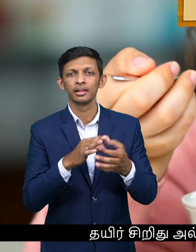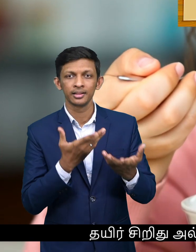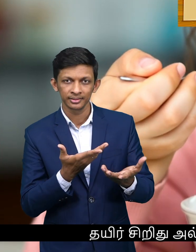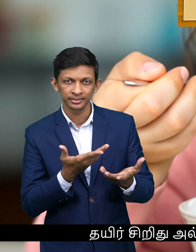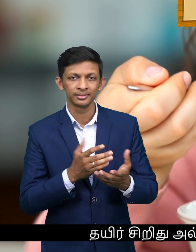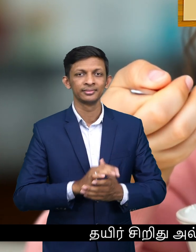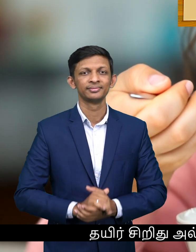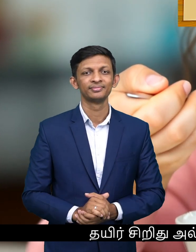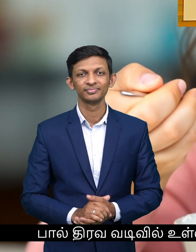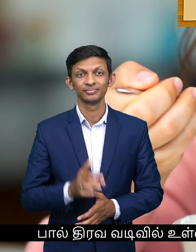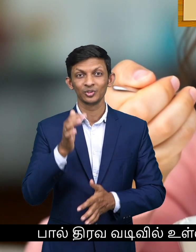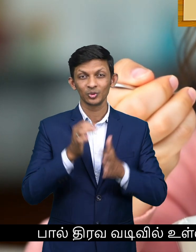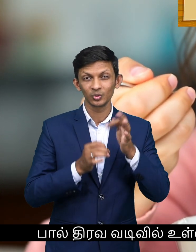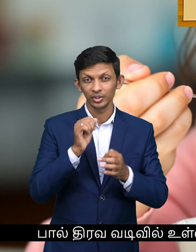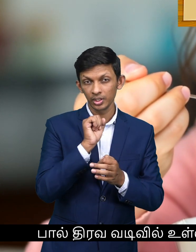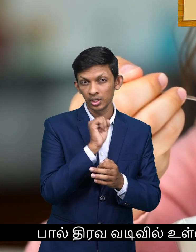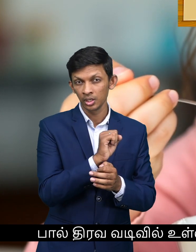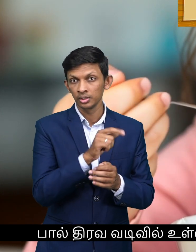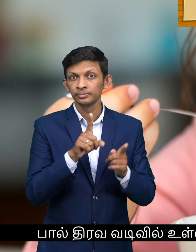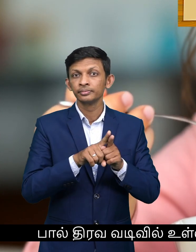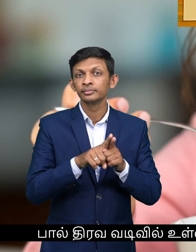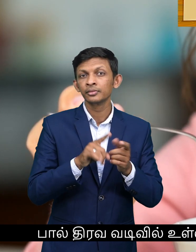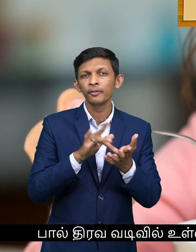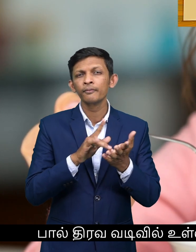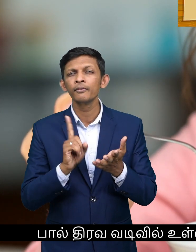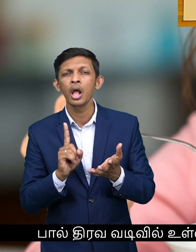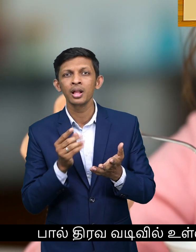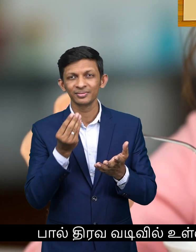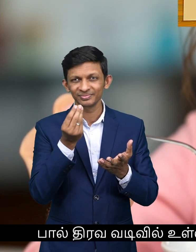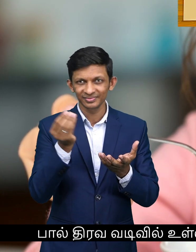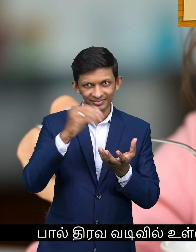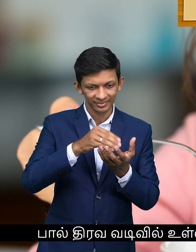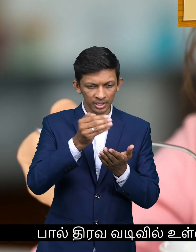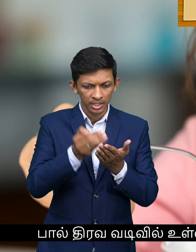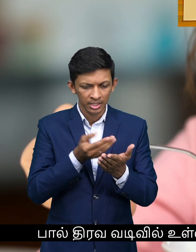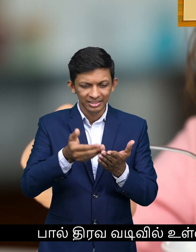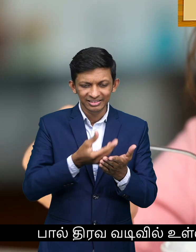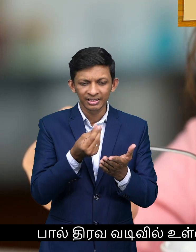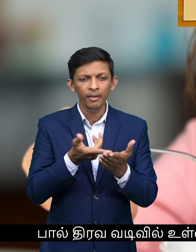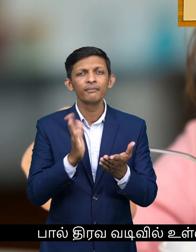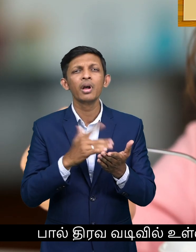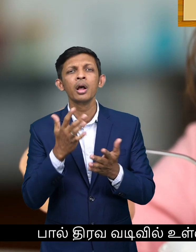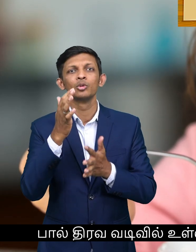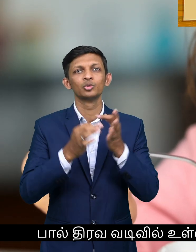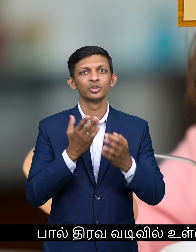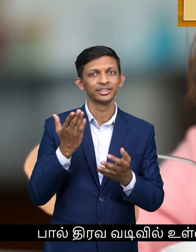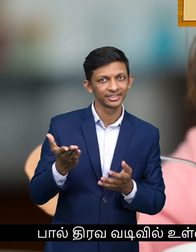இருக்கும். பால் திரவ வடிவில் உள்ளது, அதே சமயம் தயிர் அரை திடமானது.